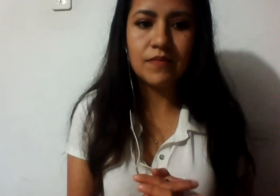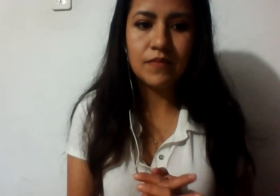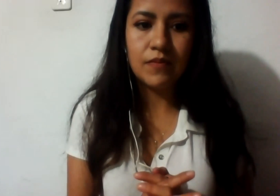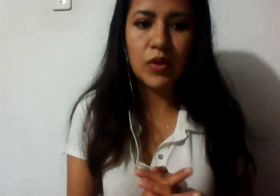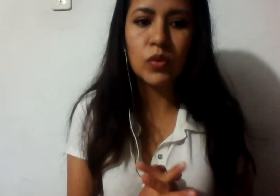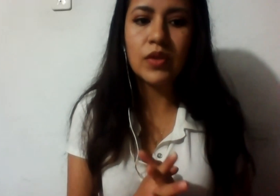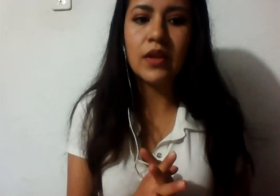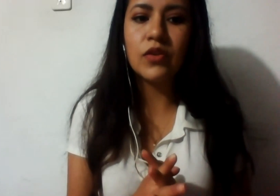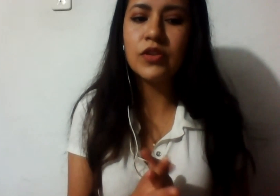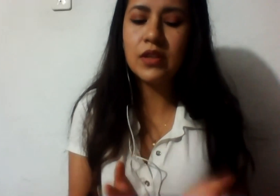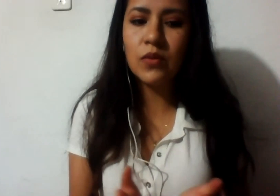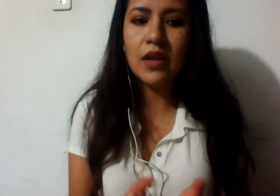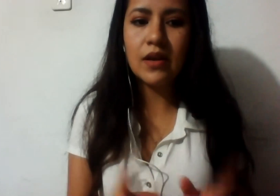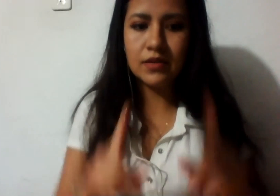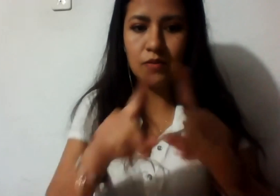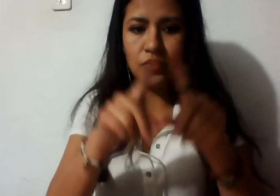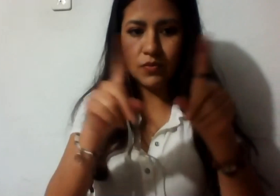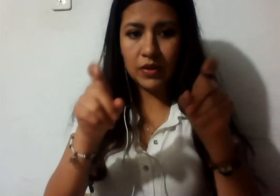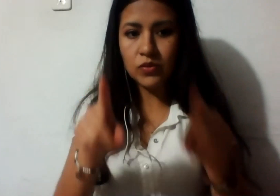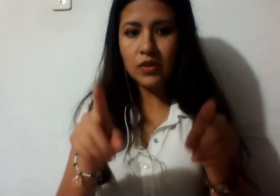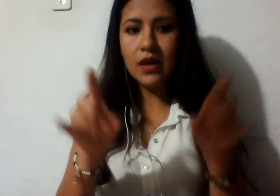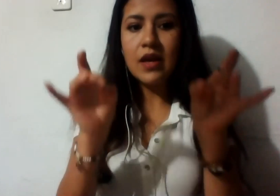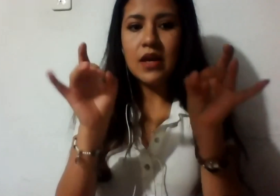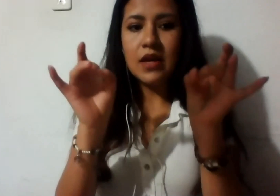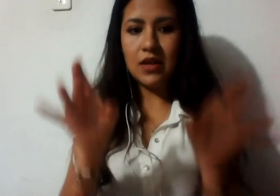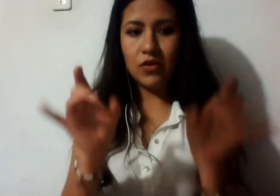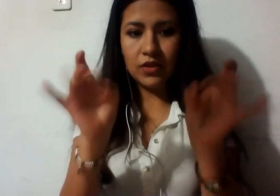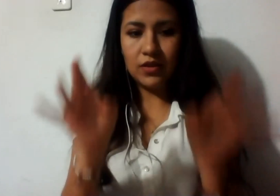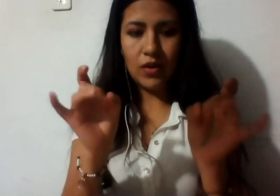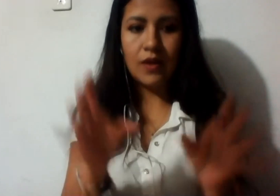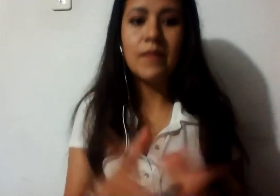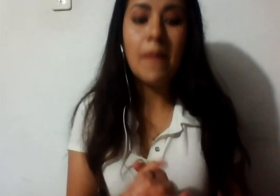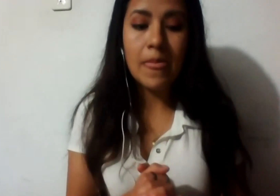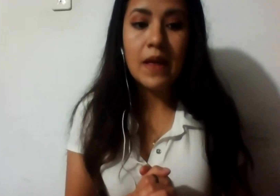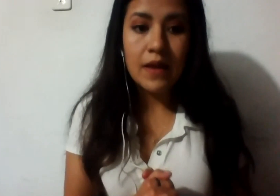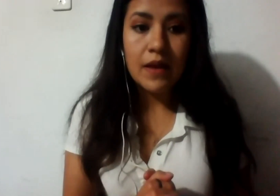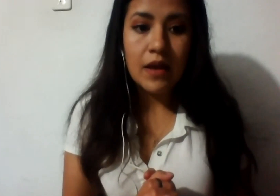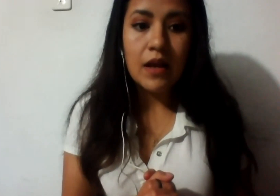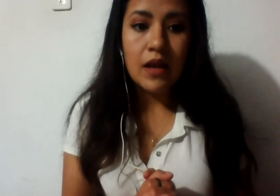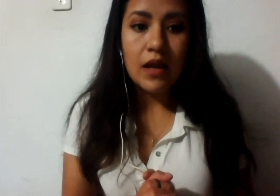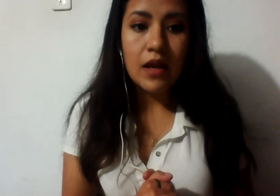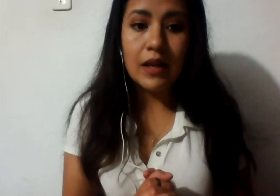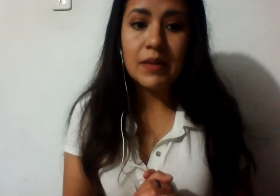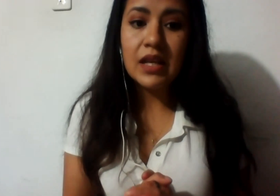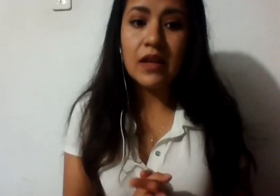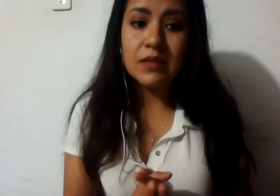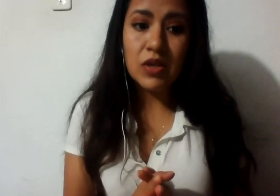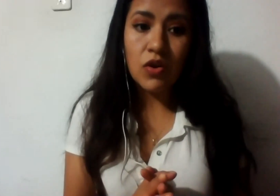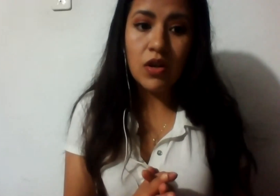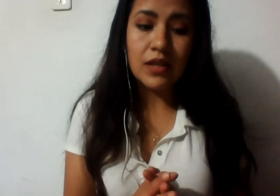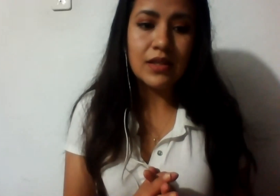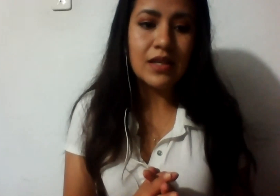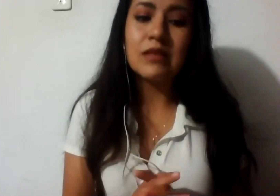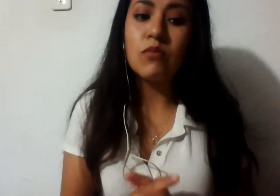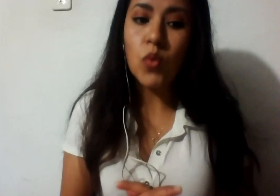la oreja. Pregunta, ¿dónde te duele? Hacemos pregunta y ¿dónde te duele? La gramática